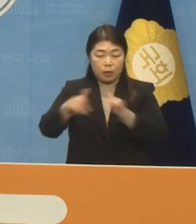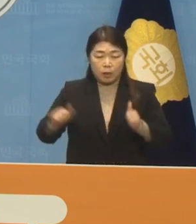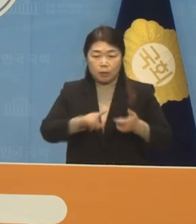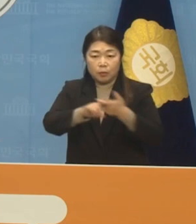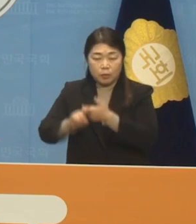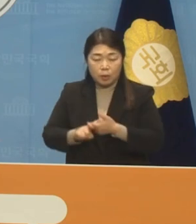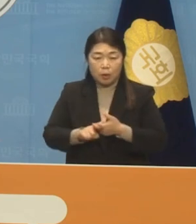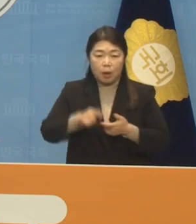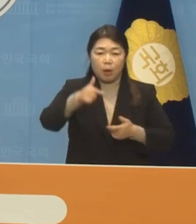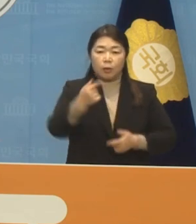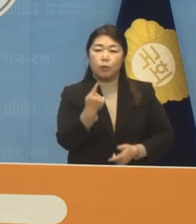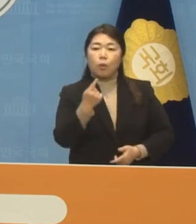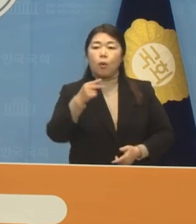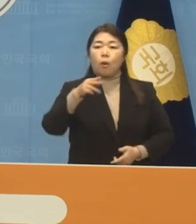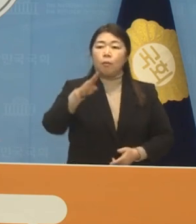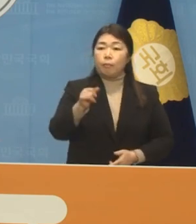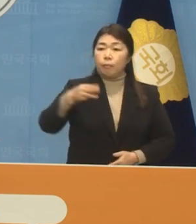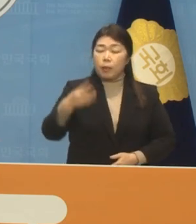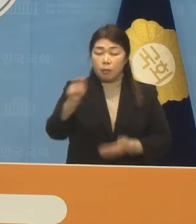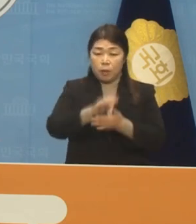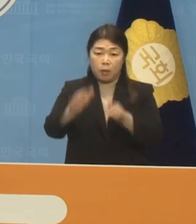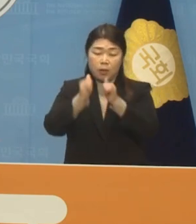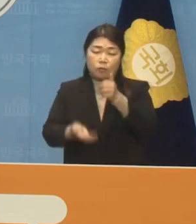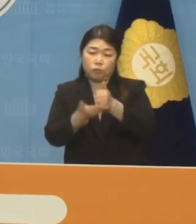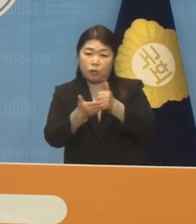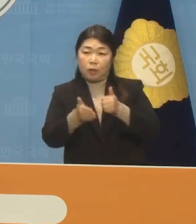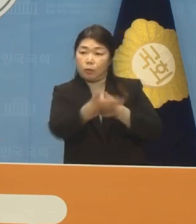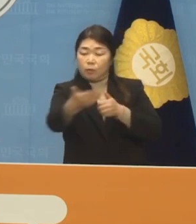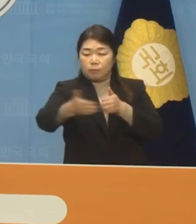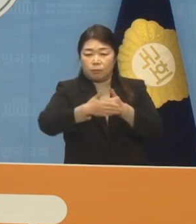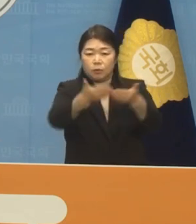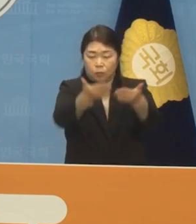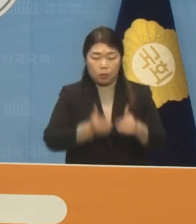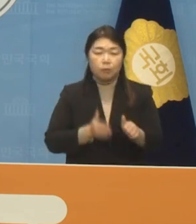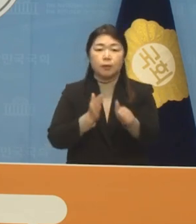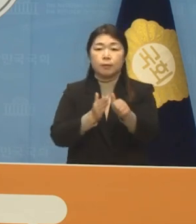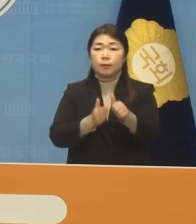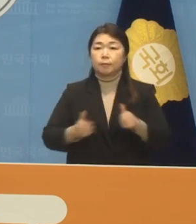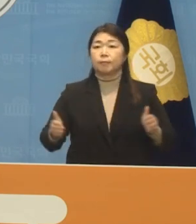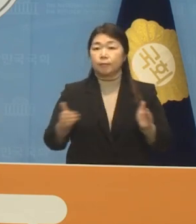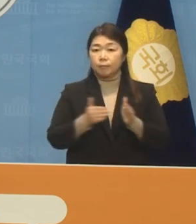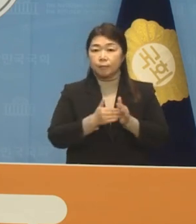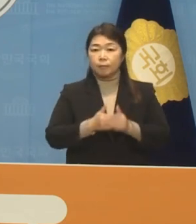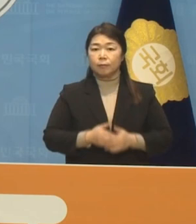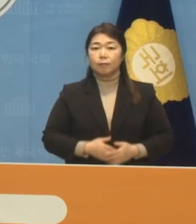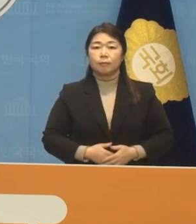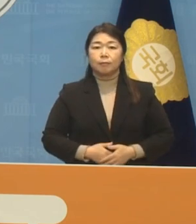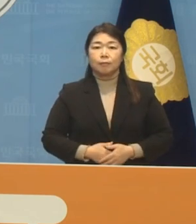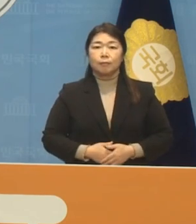노벨 평화상 추천에 시민 여러분의 많은 성원과 지지를 부탁드립니다. 감사합니다.